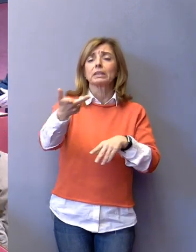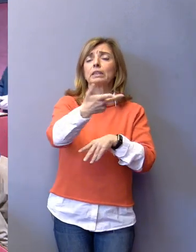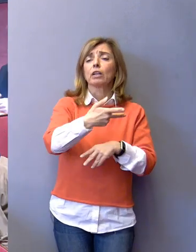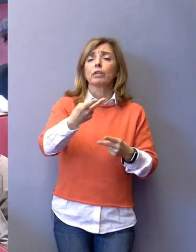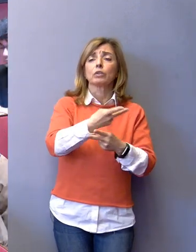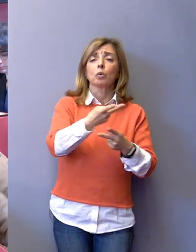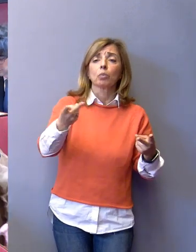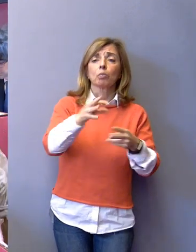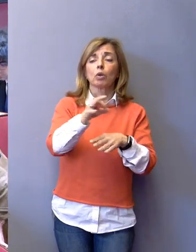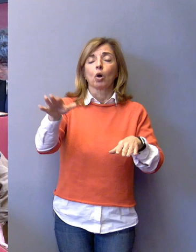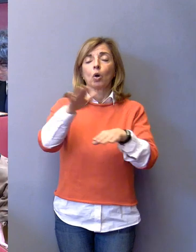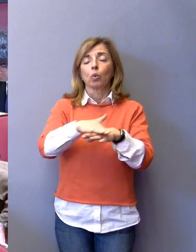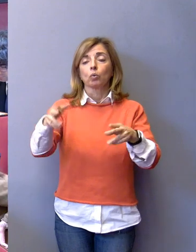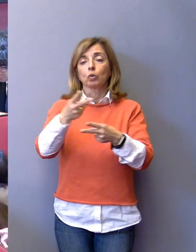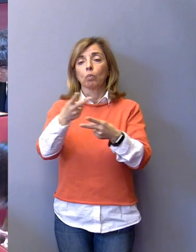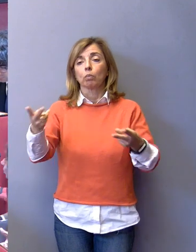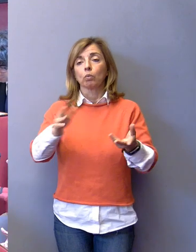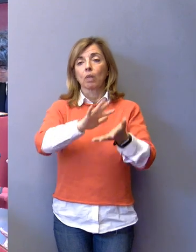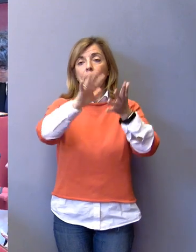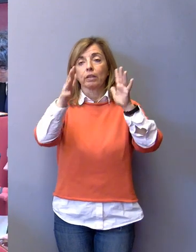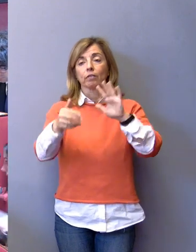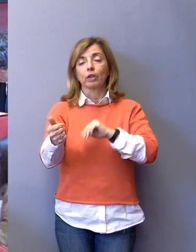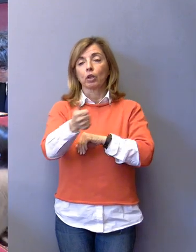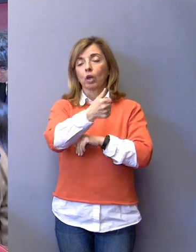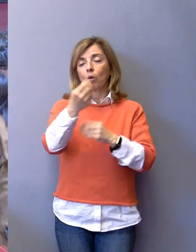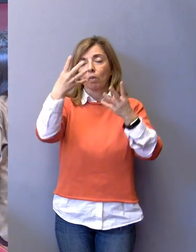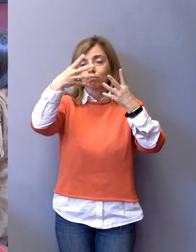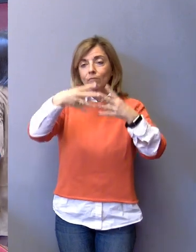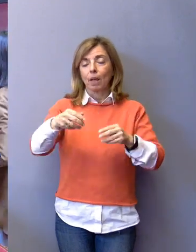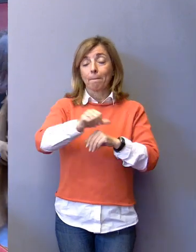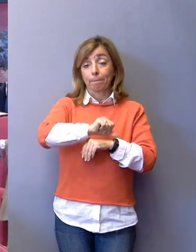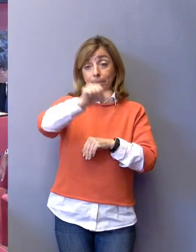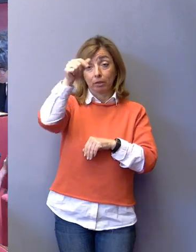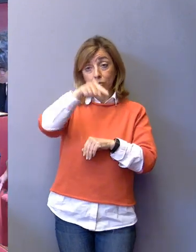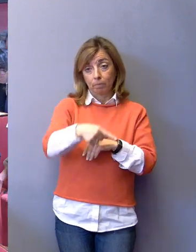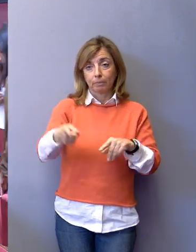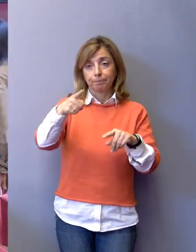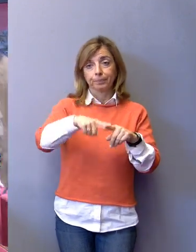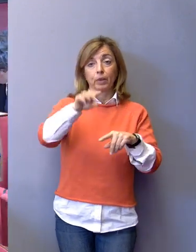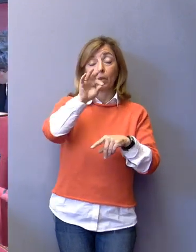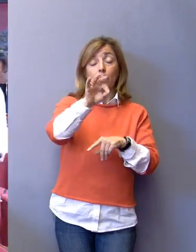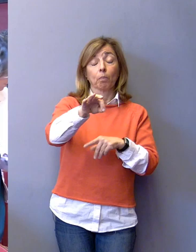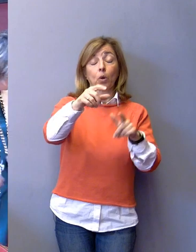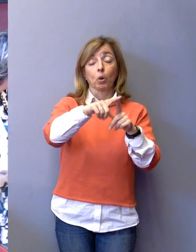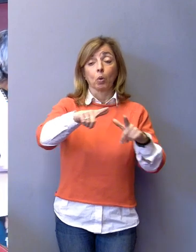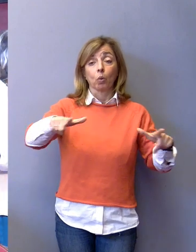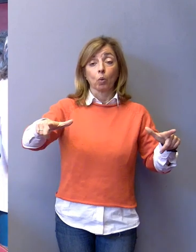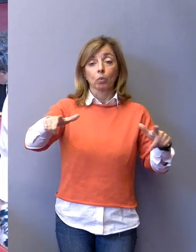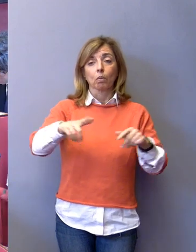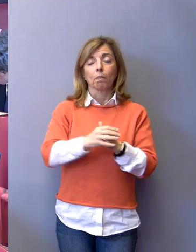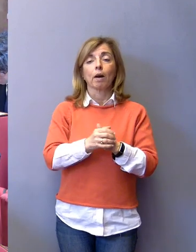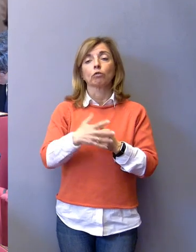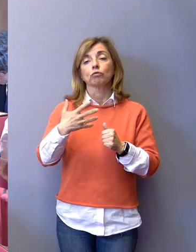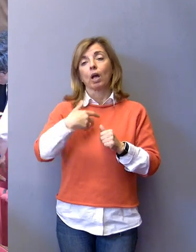si configuri Come funzione principale e che il polo Urbano si contraddistingue per le